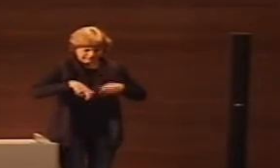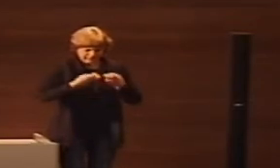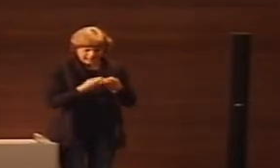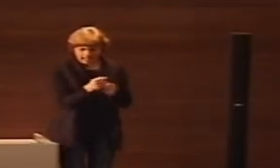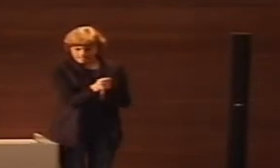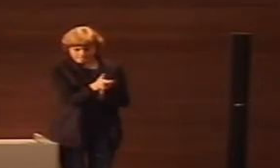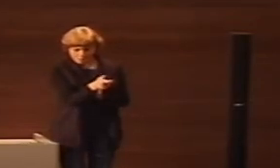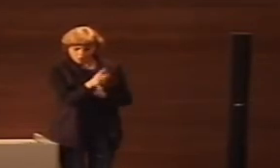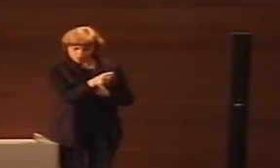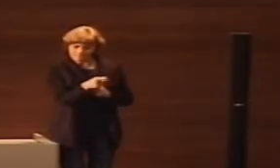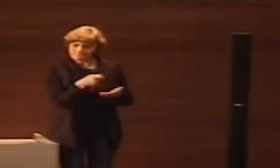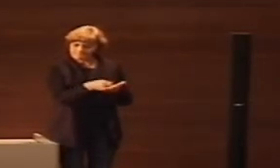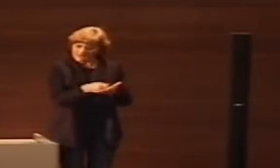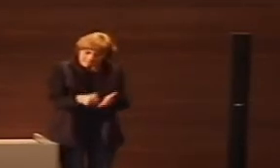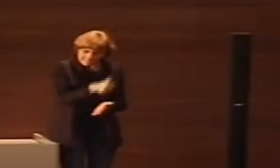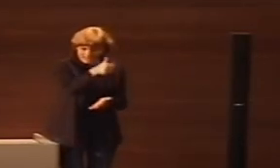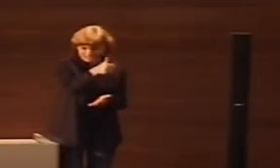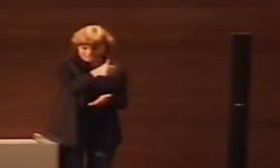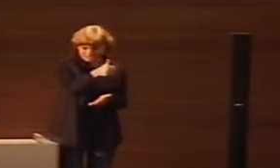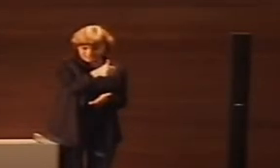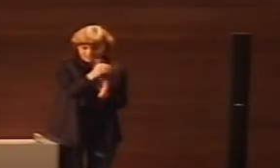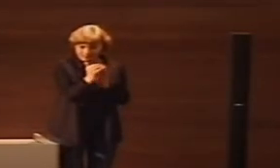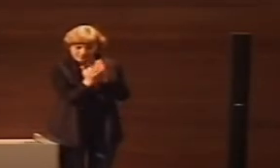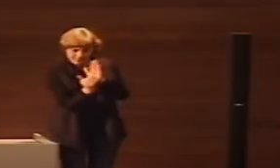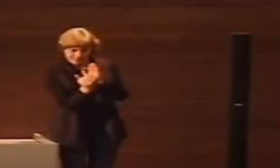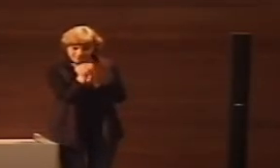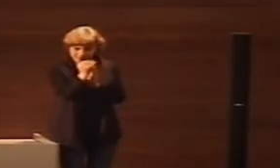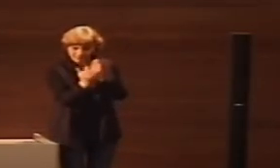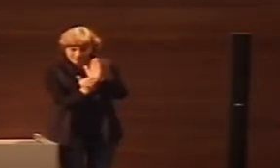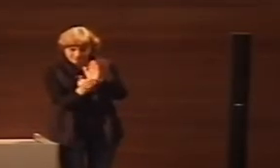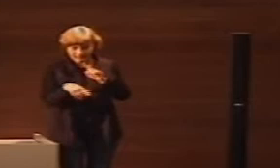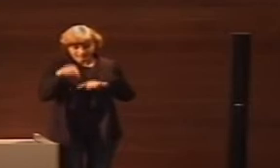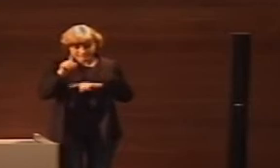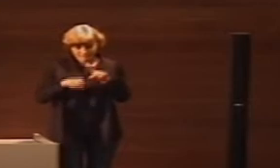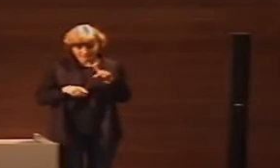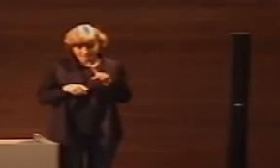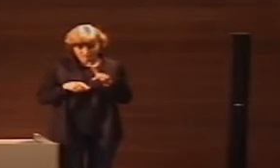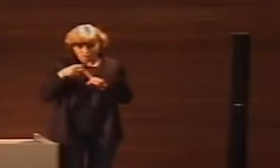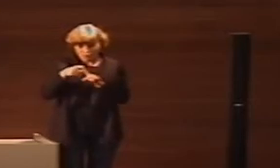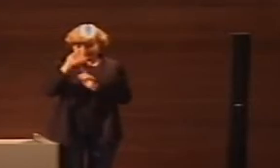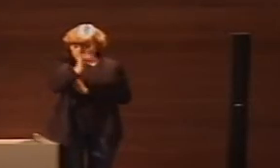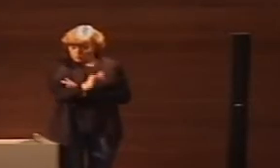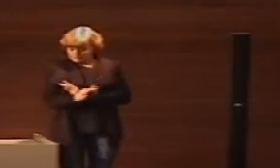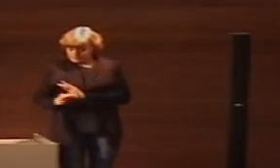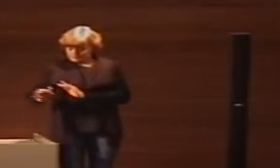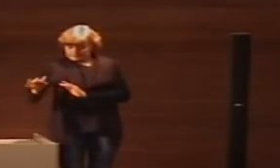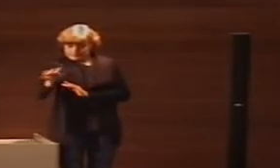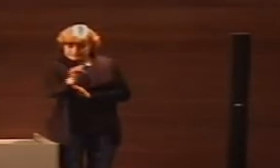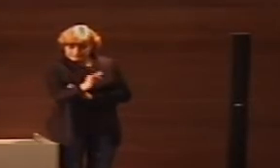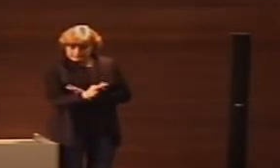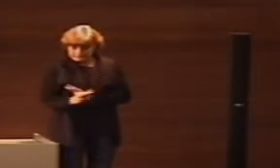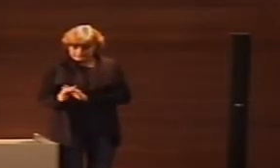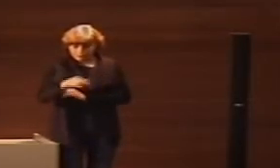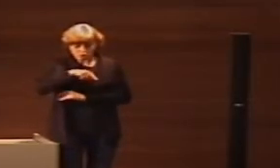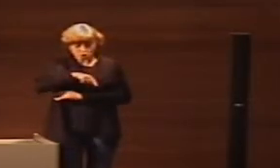de recogida selectiva inferior tengan unas penalizaciones y que globalmente sean neutras, la suma de unas y ambas sea cero, a la mancomunidad o consorcio no le cuesta